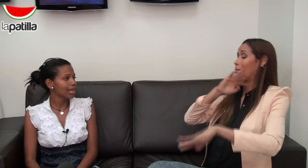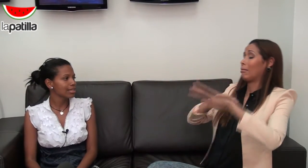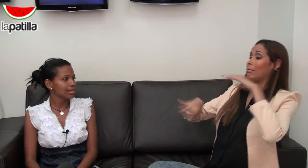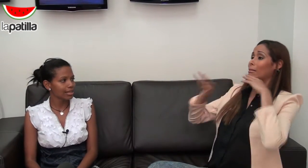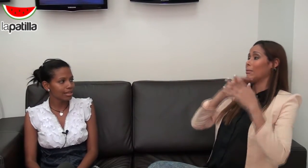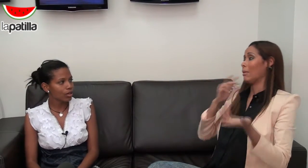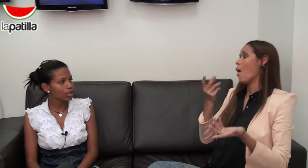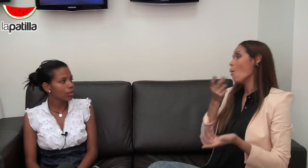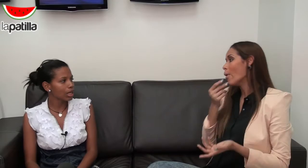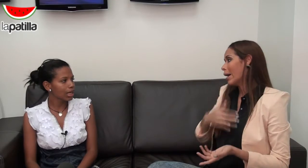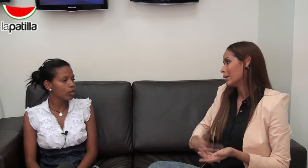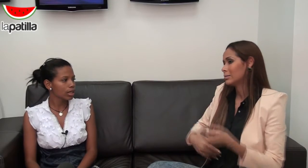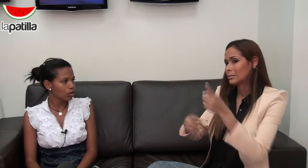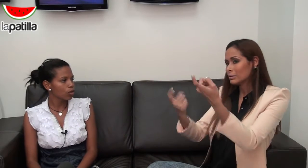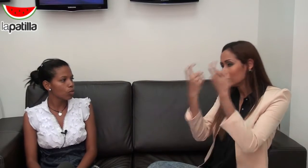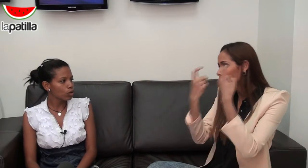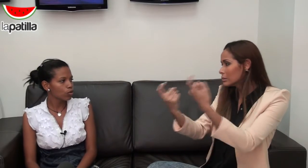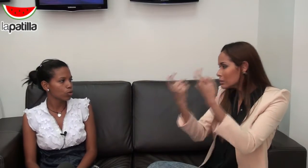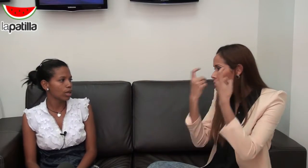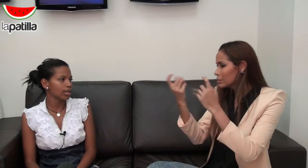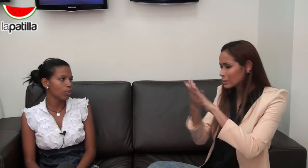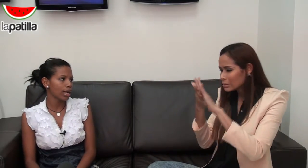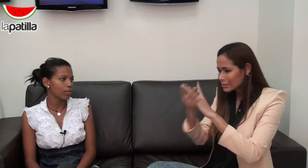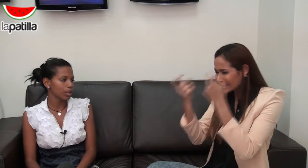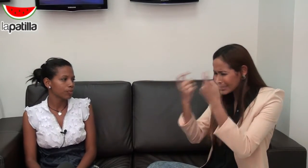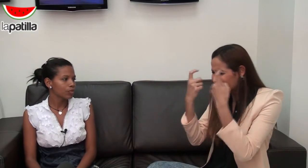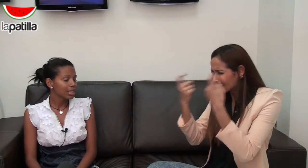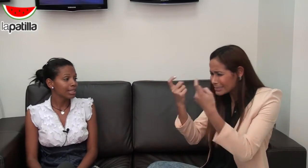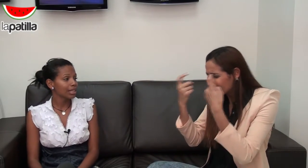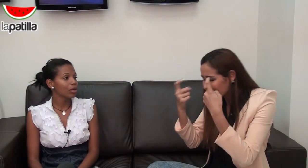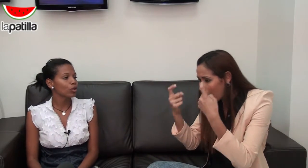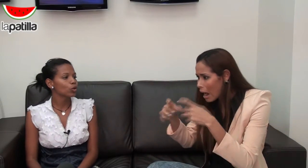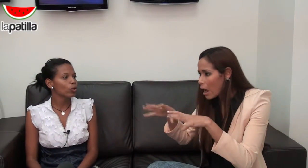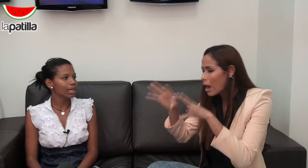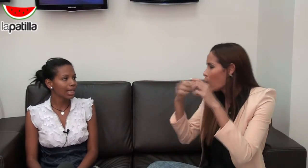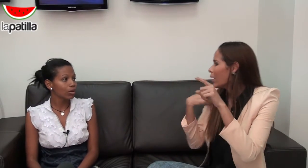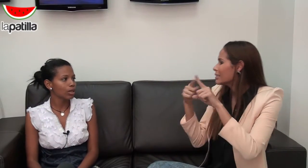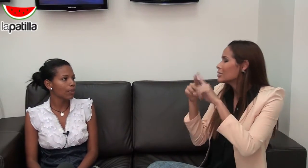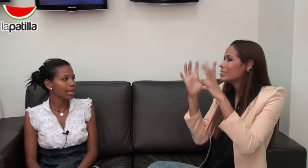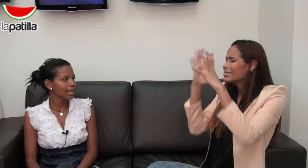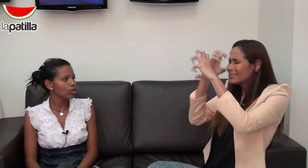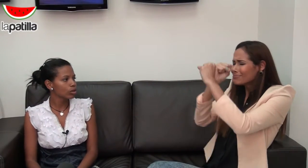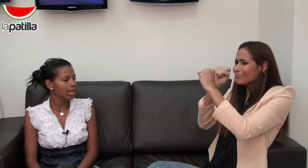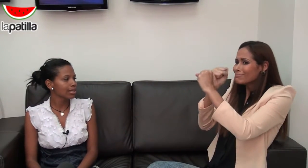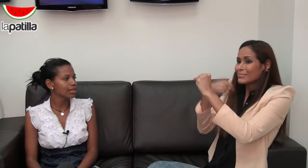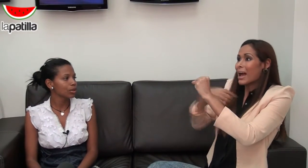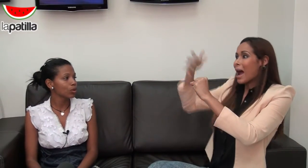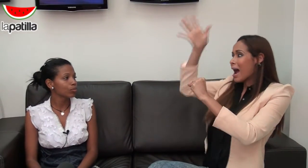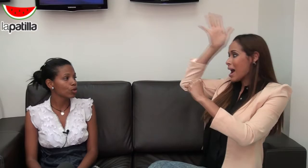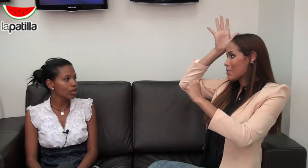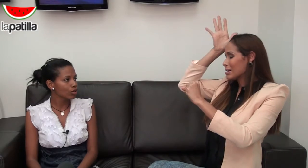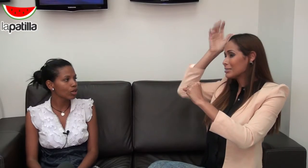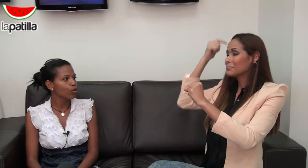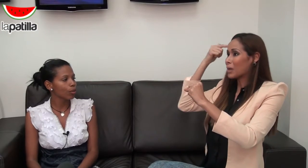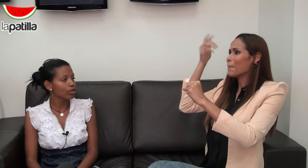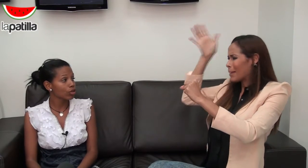Crecí sin desarrollar mi lengua y esto fue muy frustrante para mí. Sin embargo, tuve que una vez de adulta recibí un proceso de formación